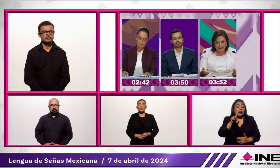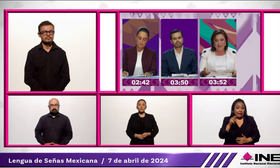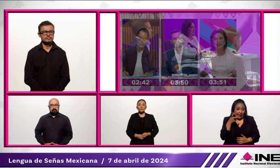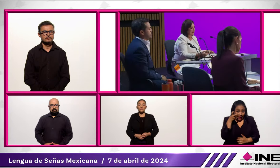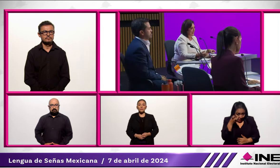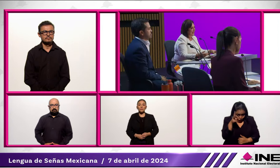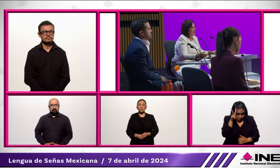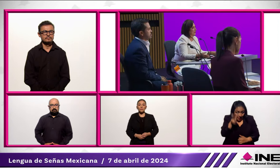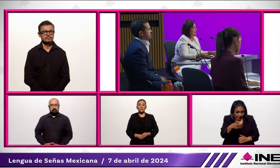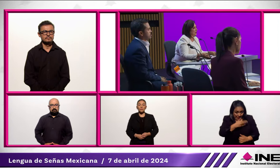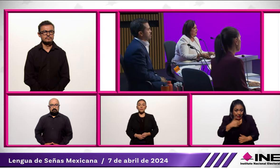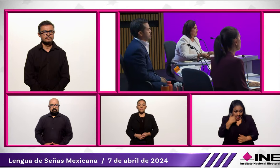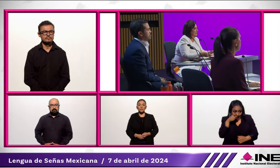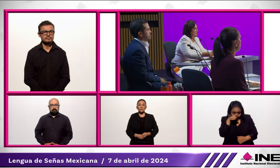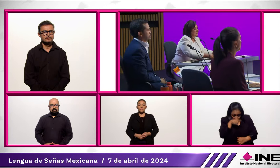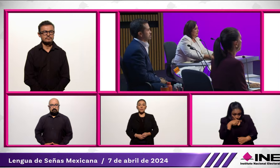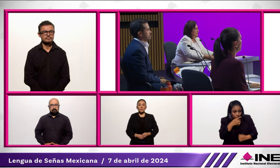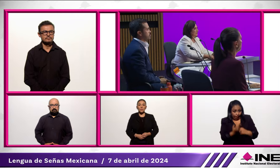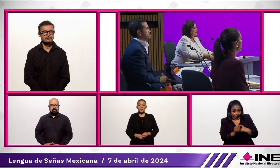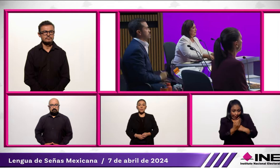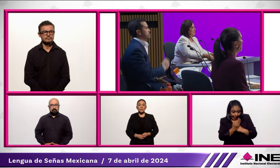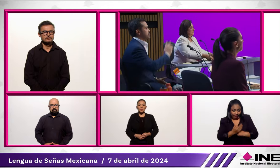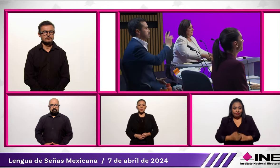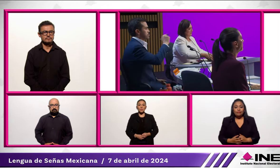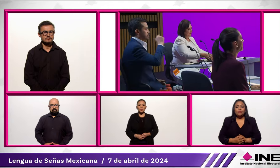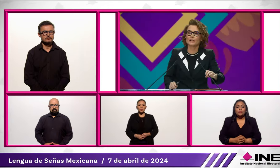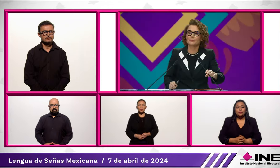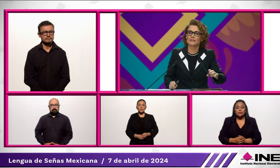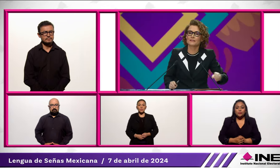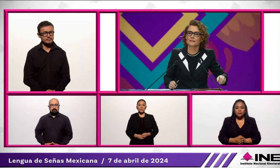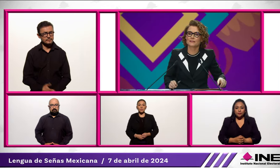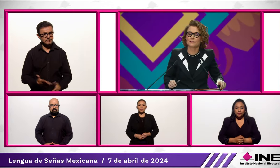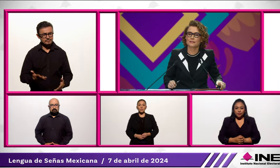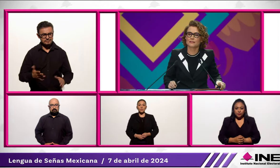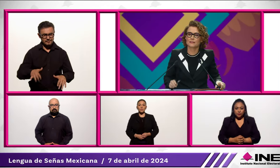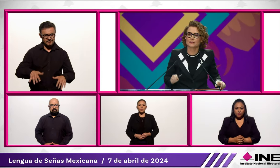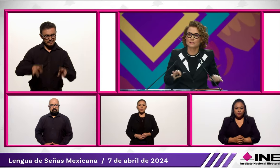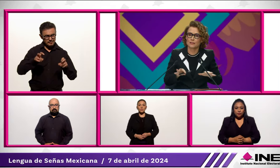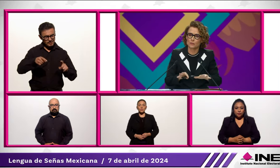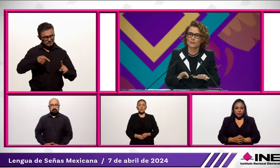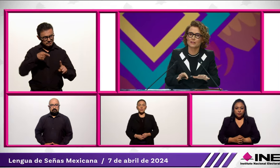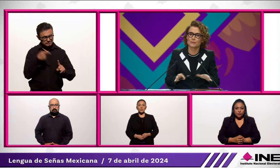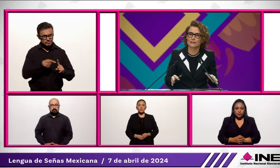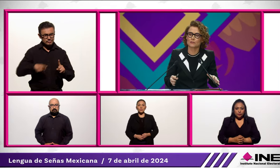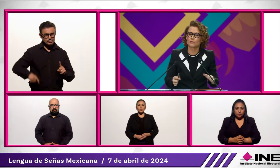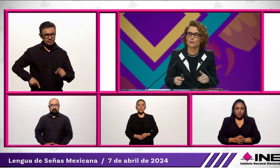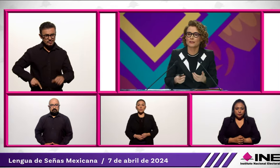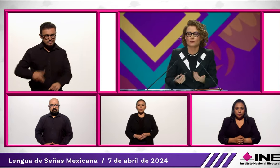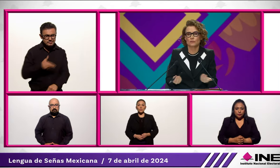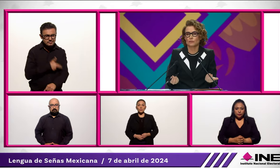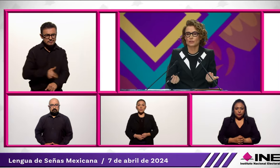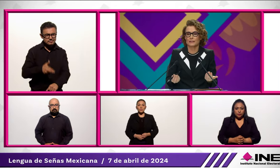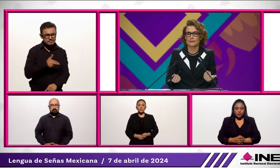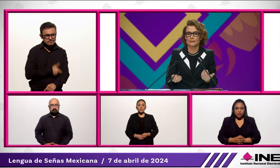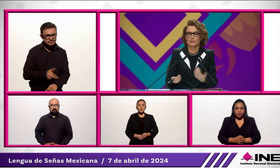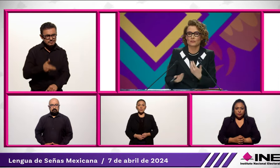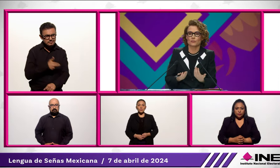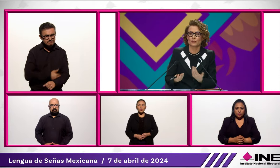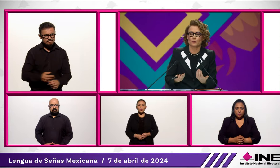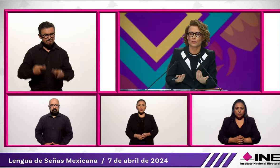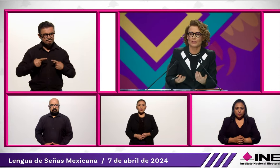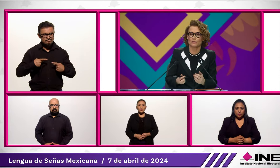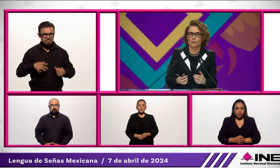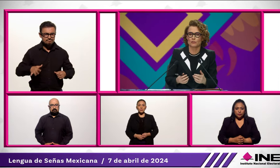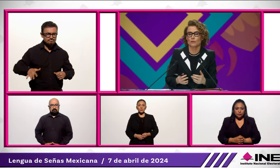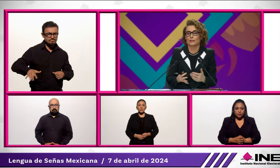es lo que realmente el presidente quiere contigo. Sobre el tema de los trámites y de cómo hacer para que los ciudadanos no sigan sintiendo